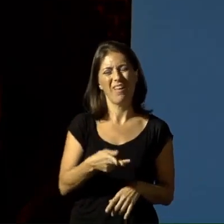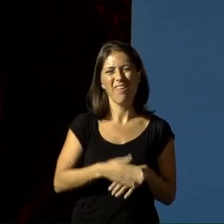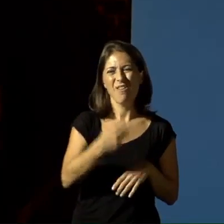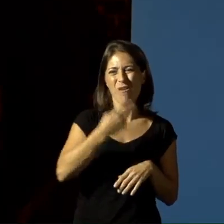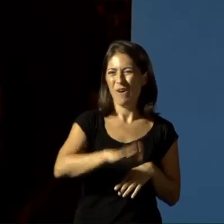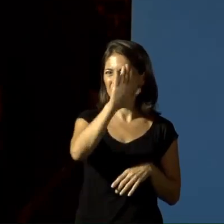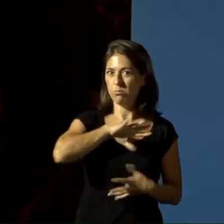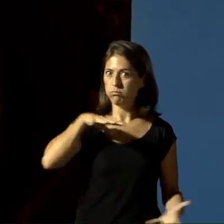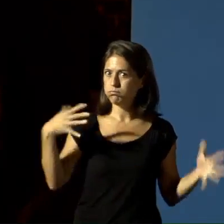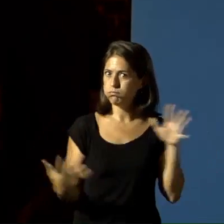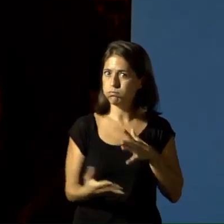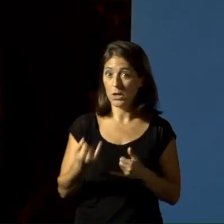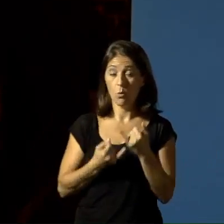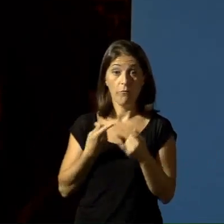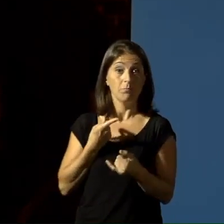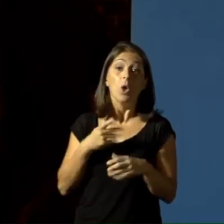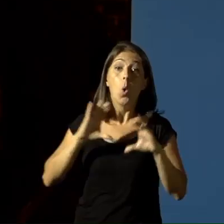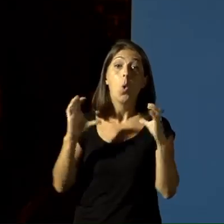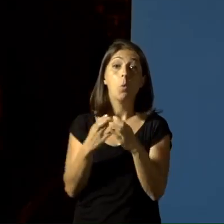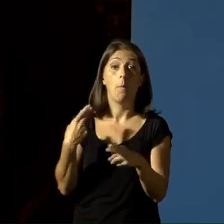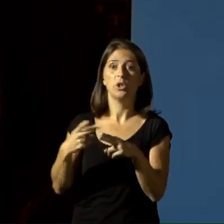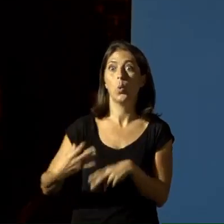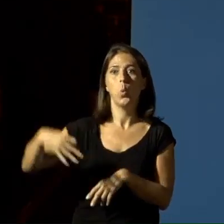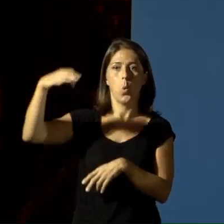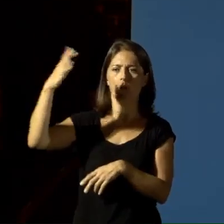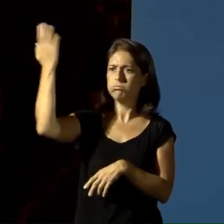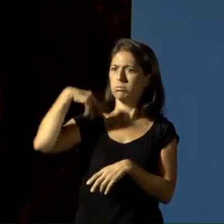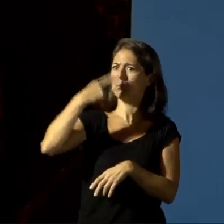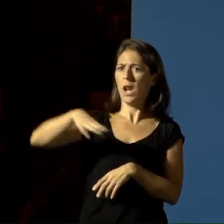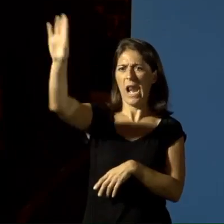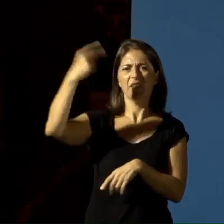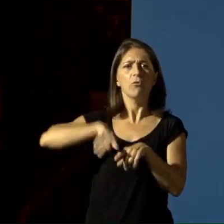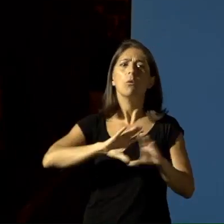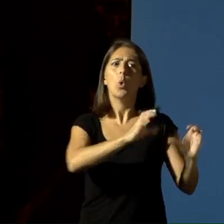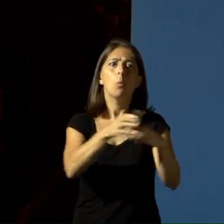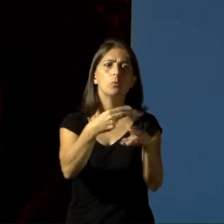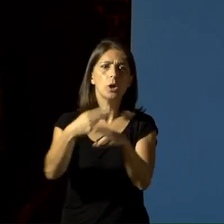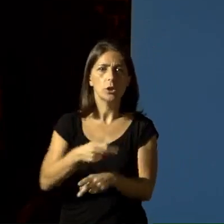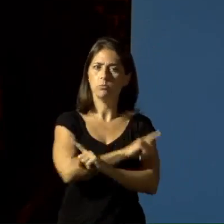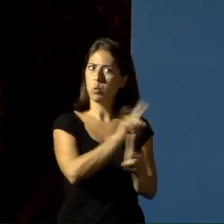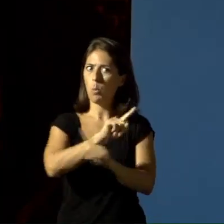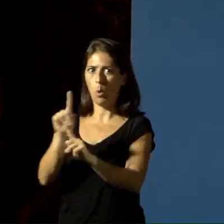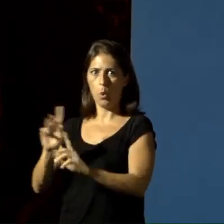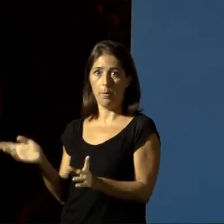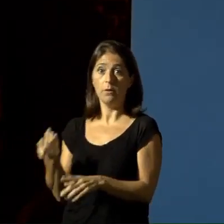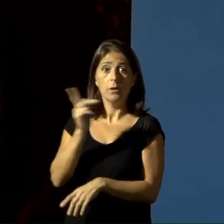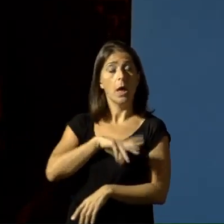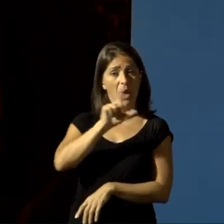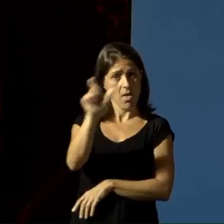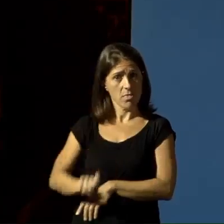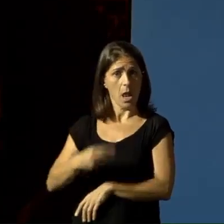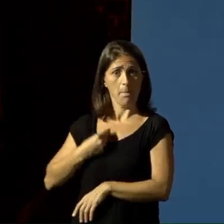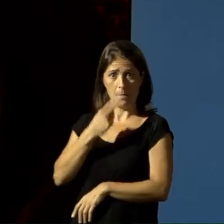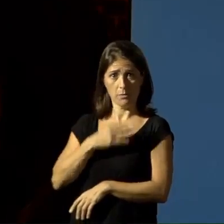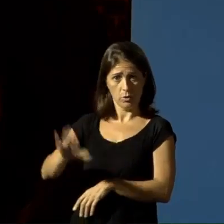que é a reinvención do partido único. Os nazis prohibiron os partidos. Os fascistas italianos tamén.